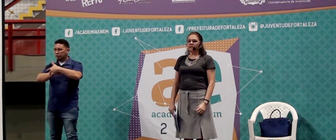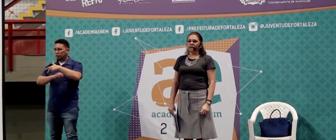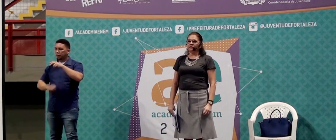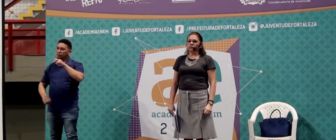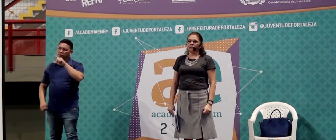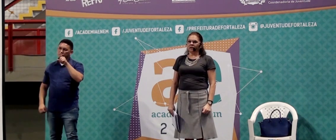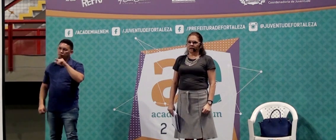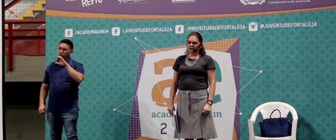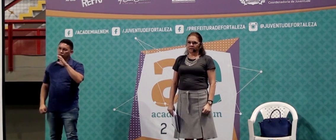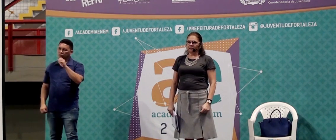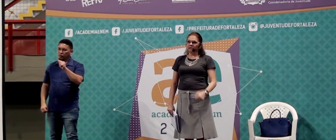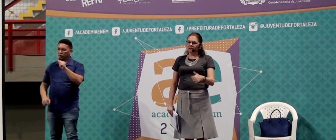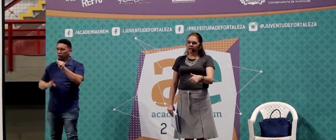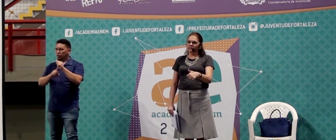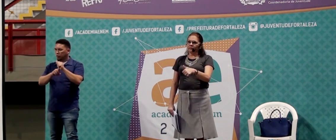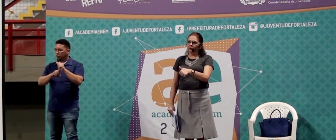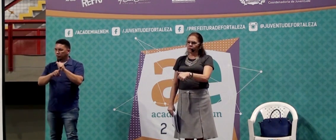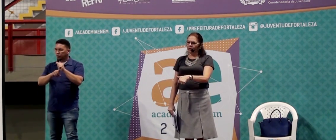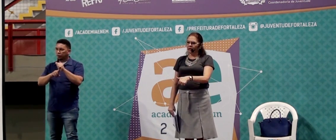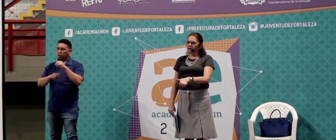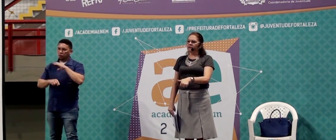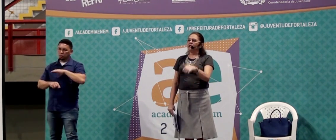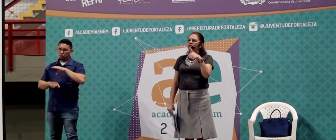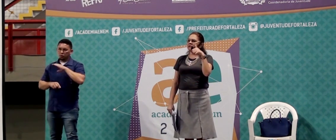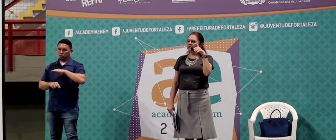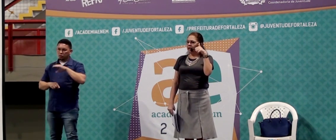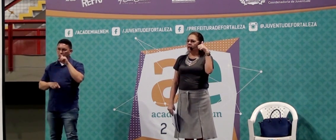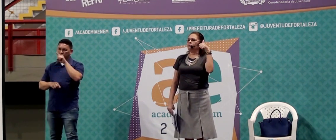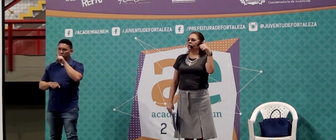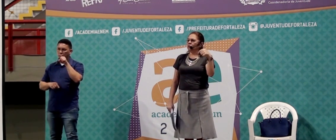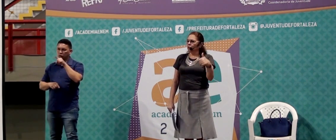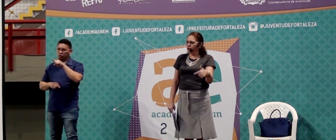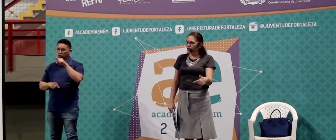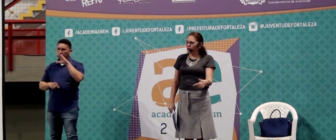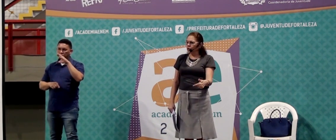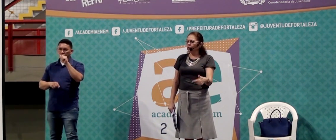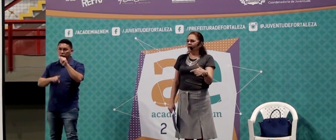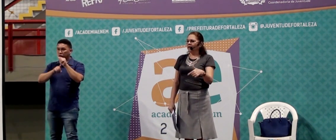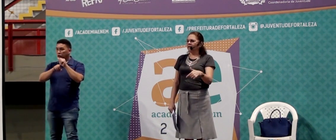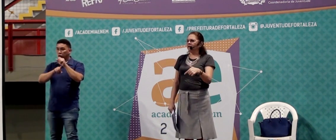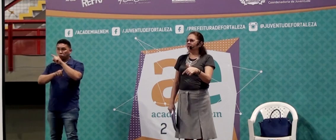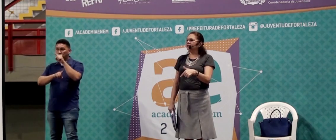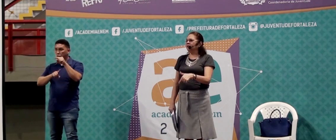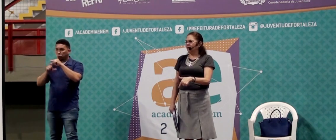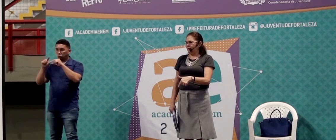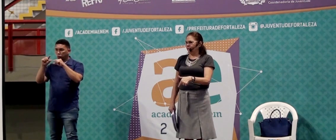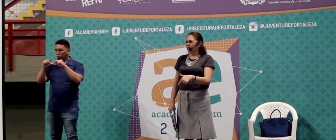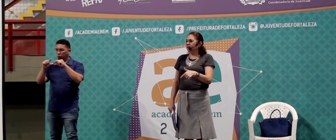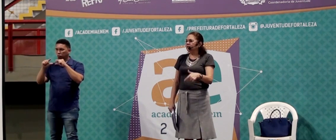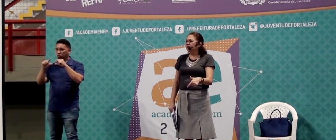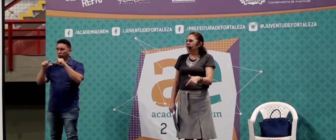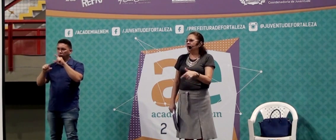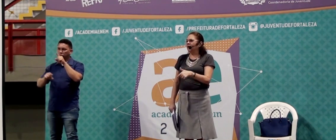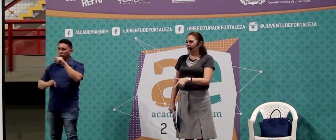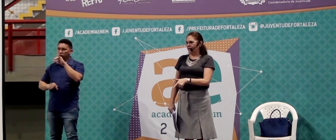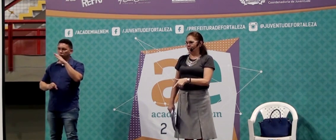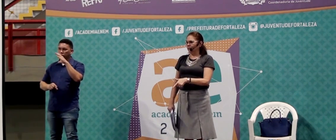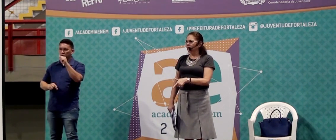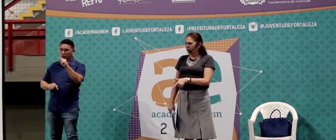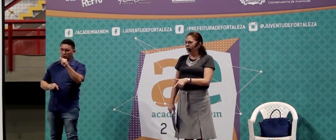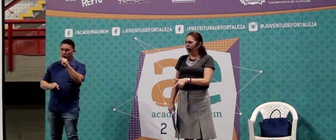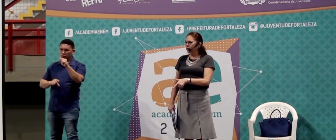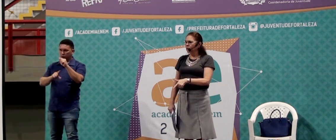Não escreva no inglês, escreva em português. Z minúsculo com a letra C.